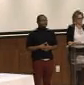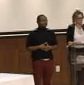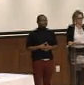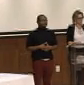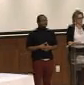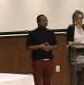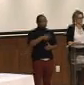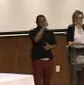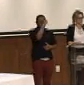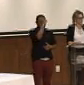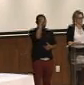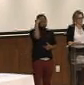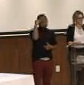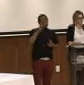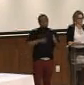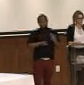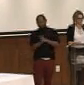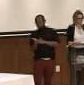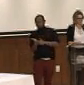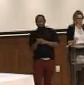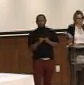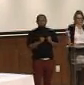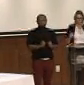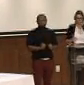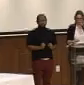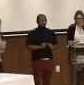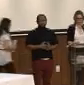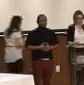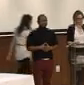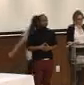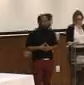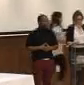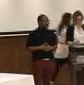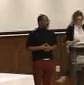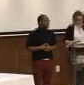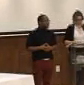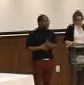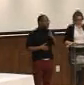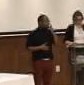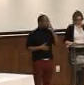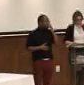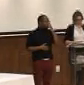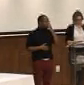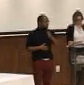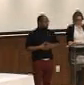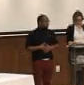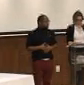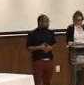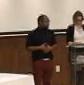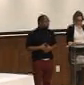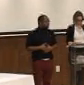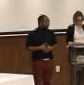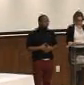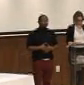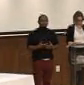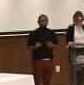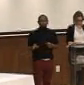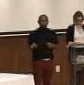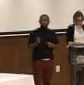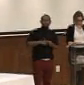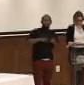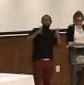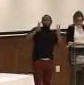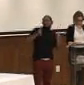Candidato Conciani pode fazer a pergunta ao candidato Elcio. Eu gostaria de voltar a discussão para o nível